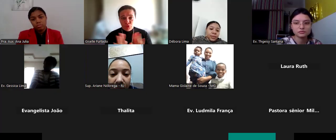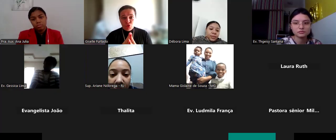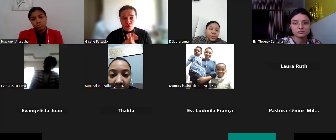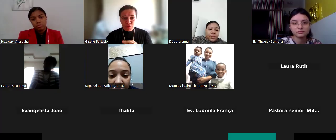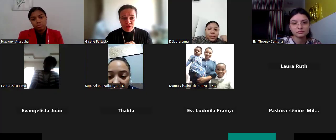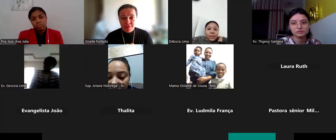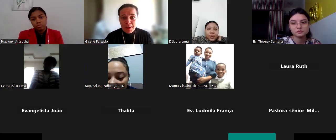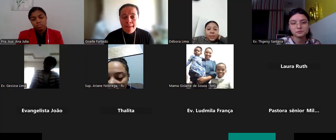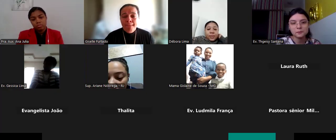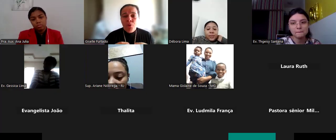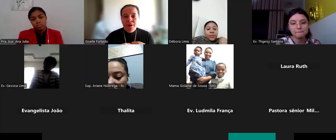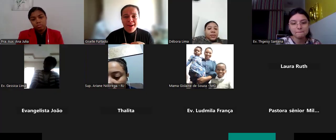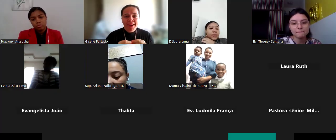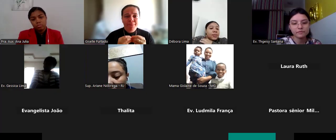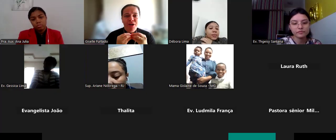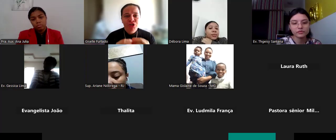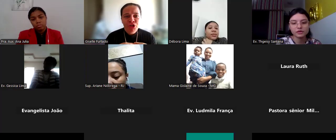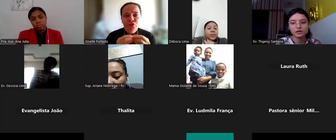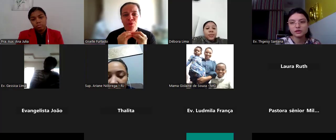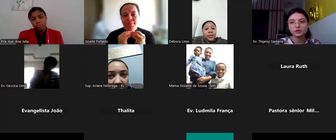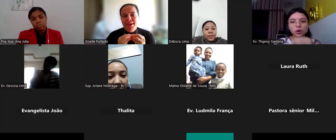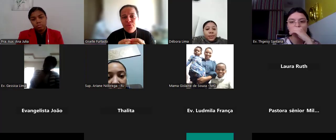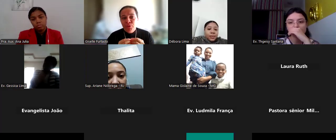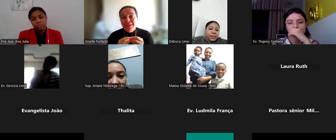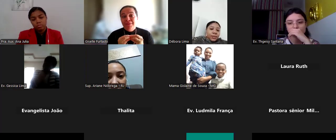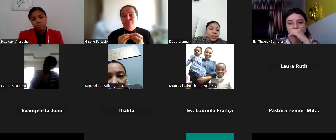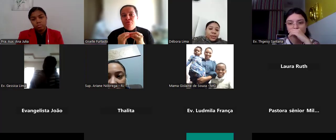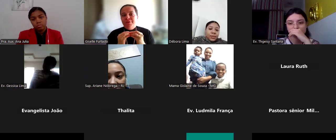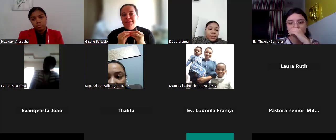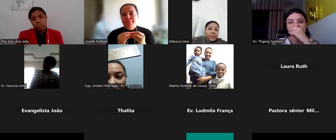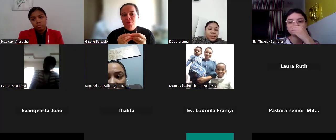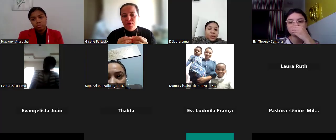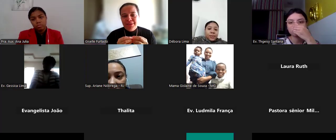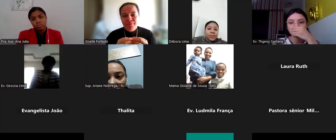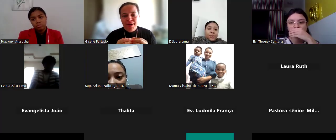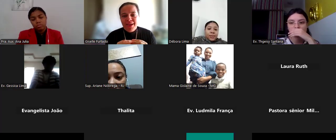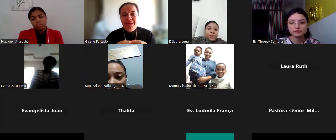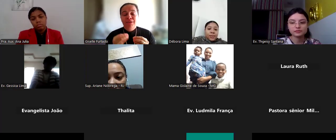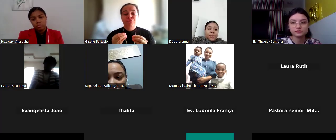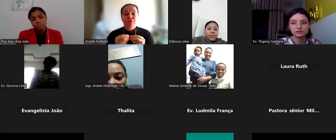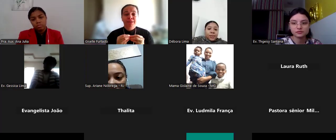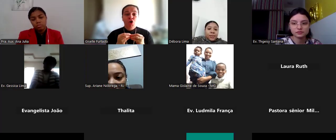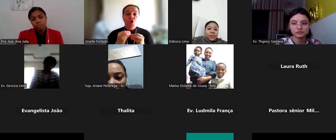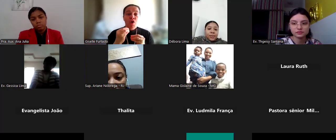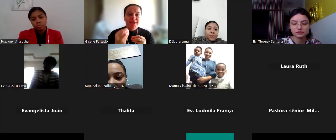dos ouvintes. Porém, a partir do momento em que você mostra para ele que você